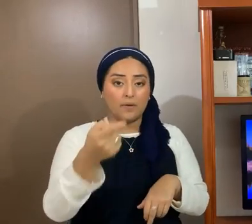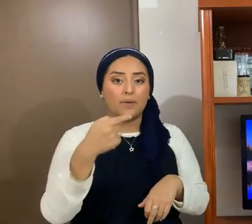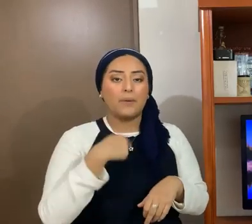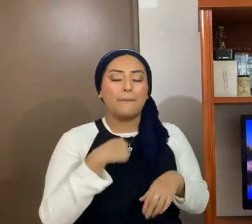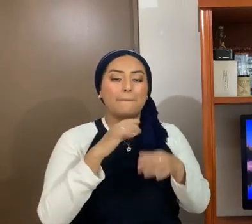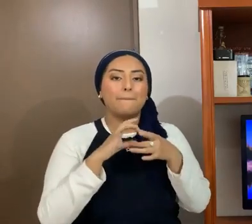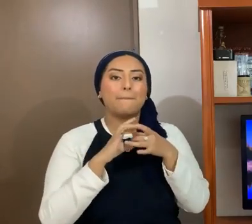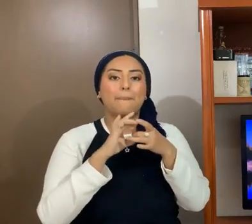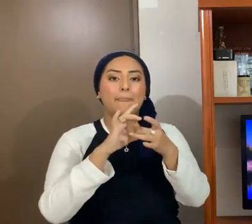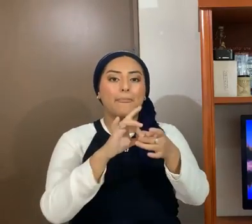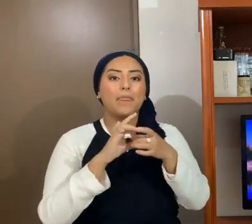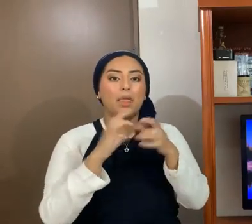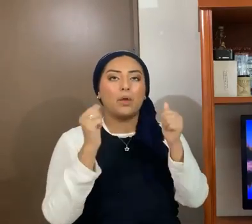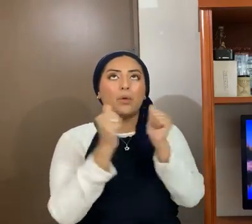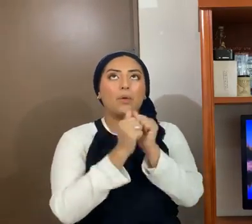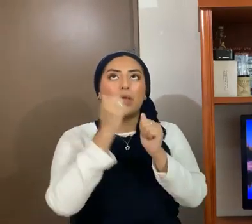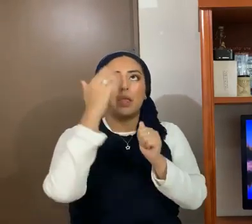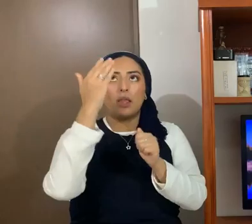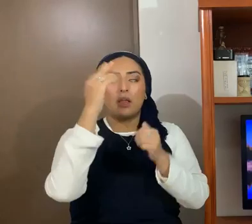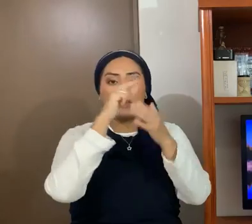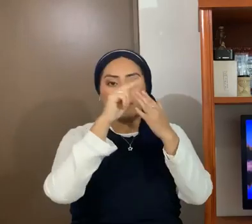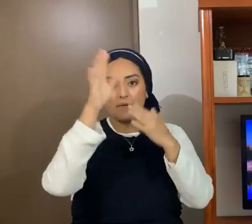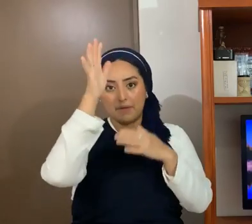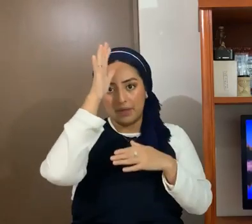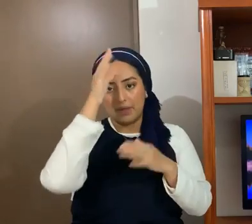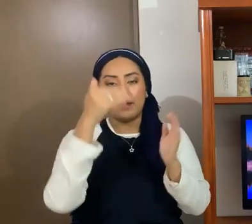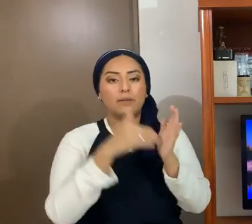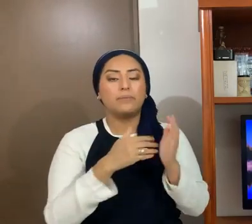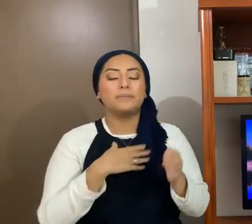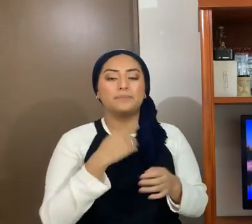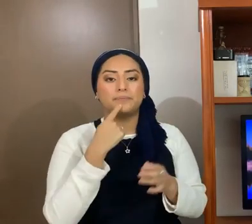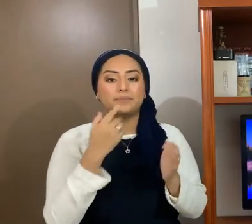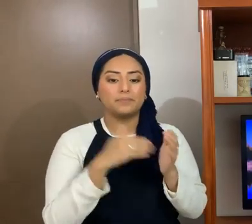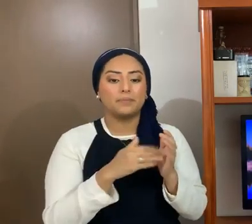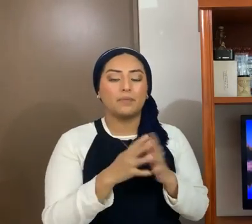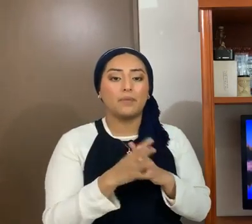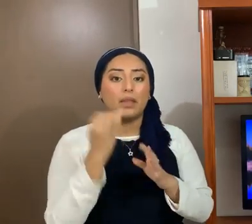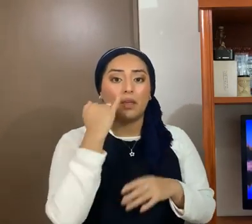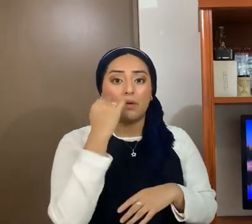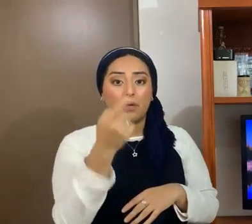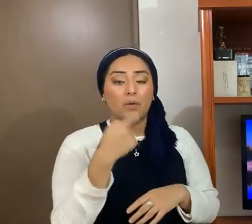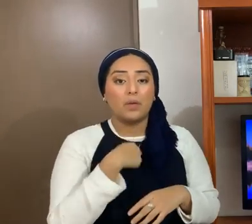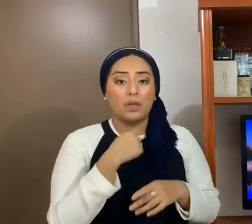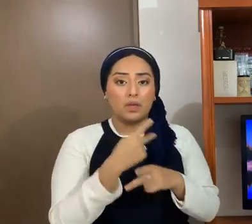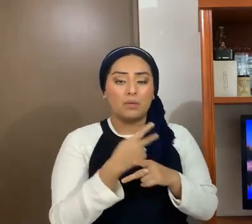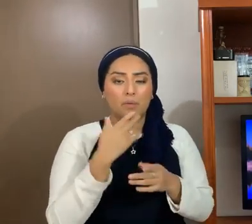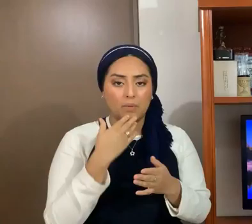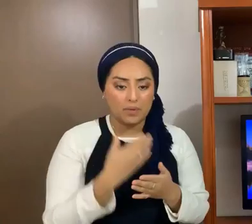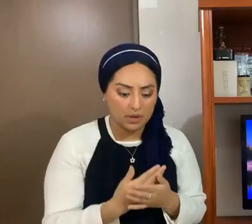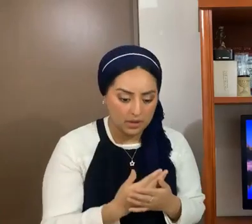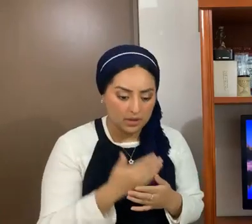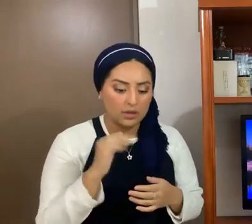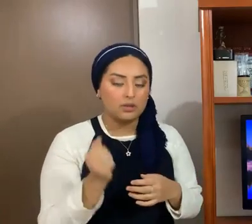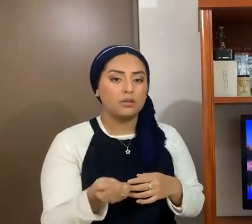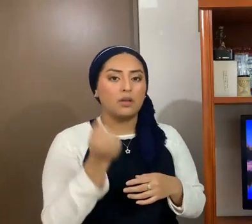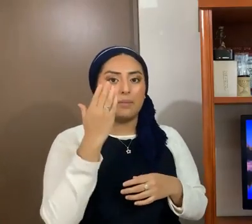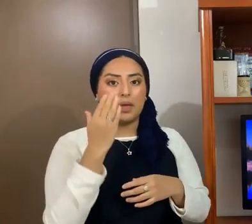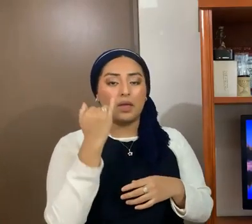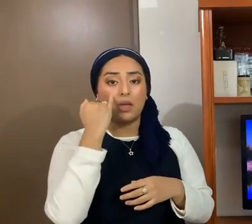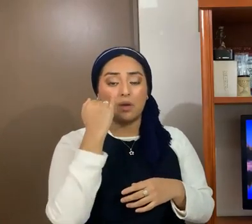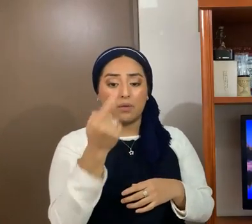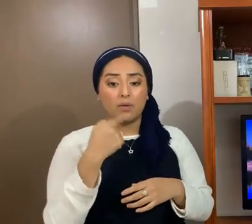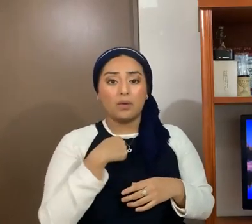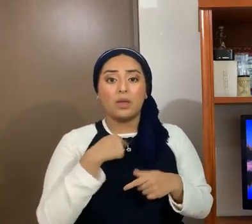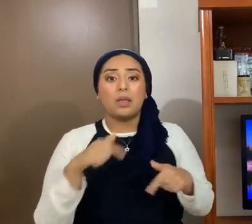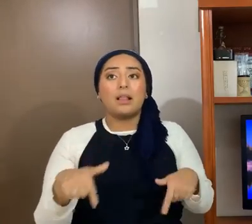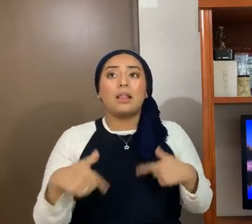en comunión con el Eterno. Lo voy a volver a repetir. Si nosotros guardamos bien el Shabbat, si nosotros estamos